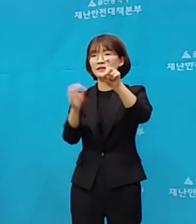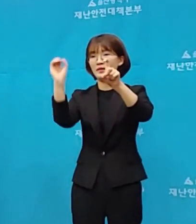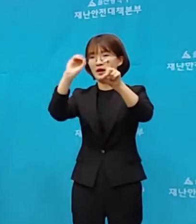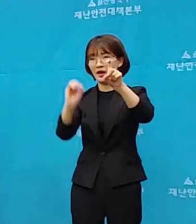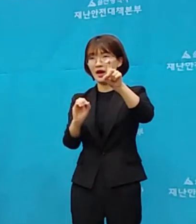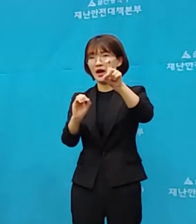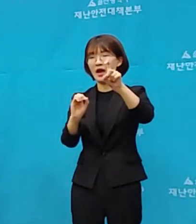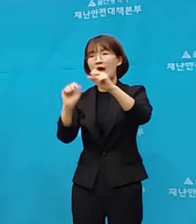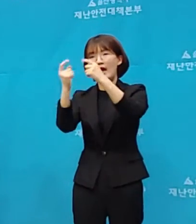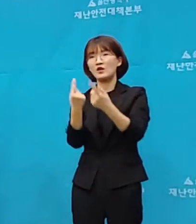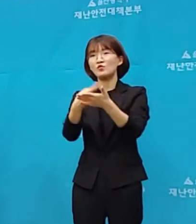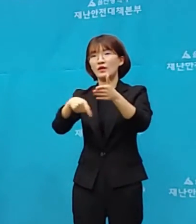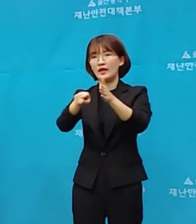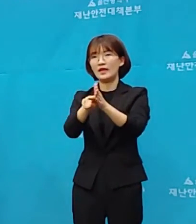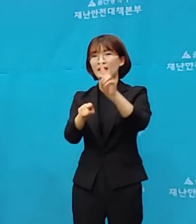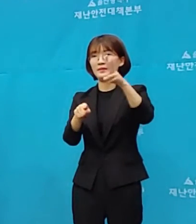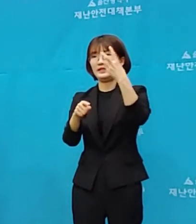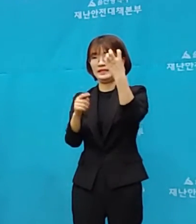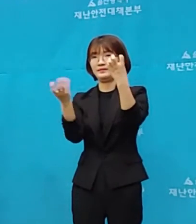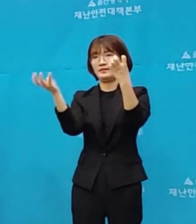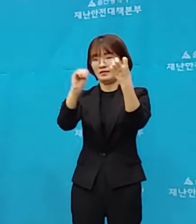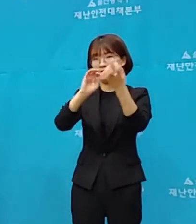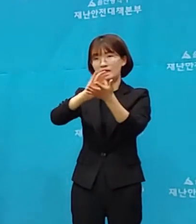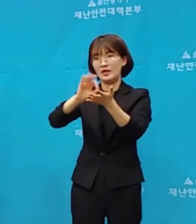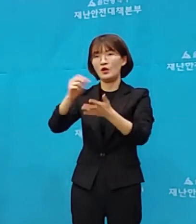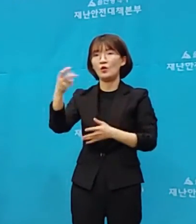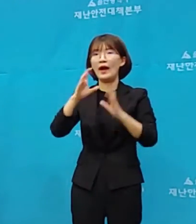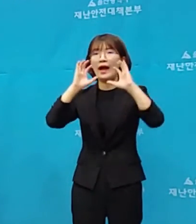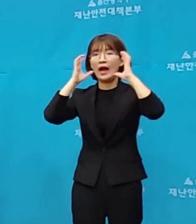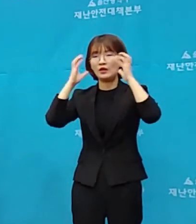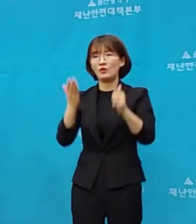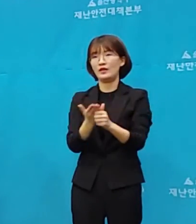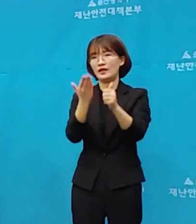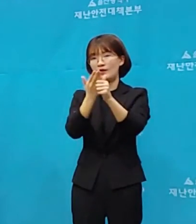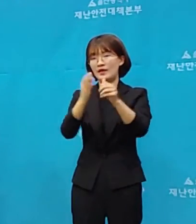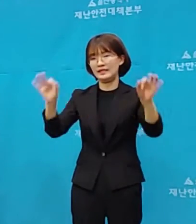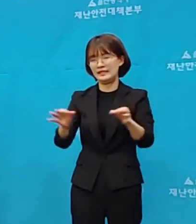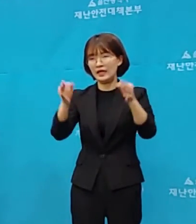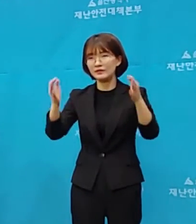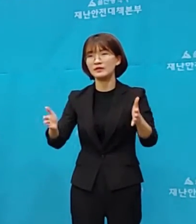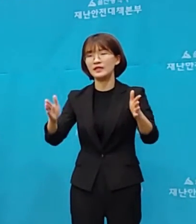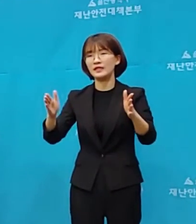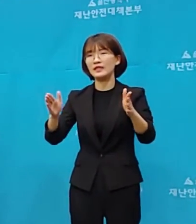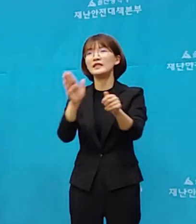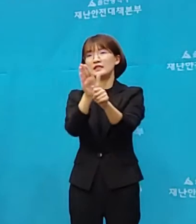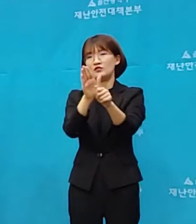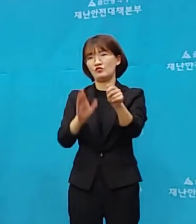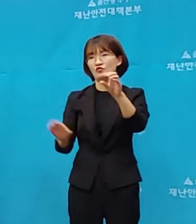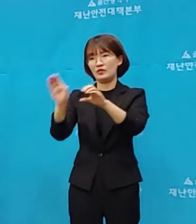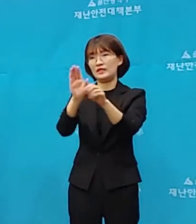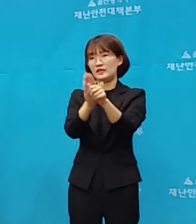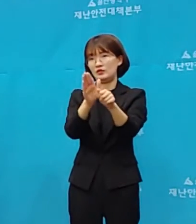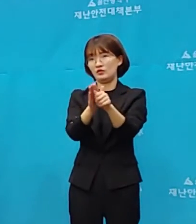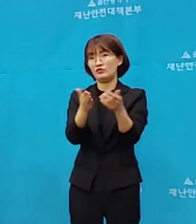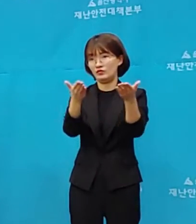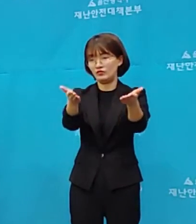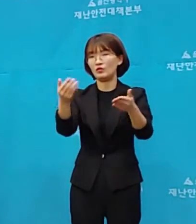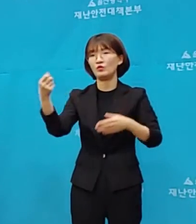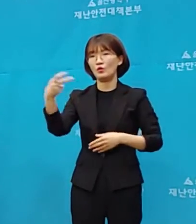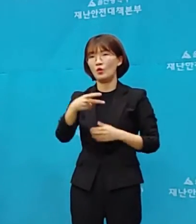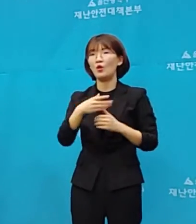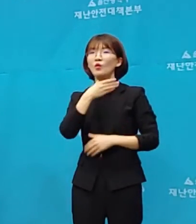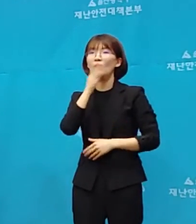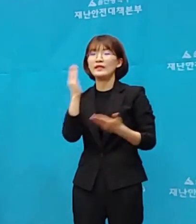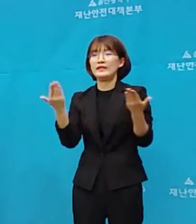위해 240억 원, 아동 양육 한시 추가 지원 268억 원,